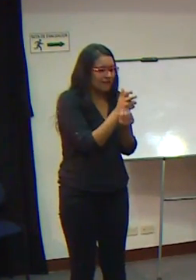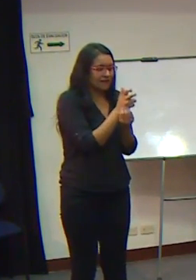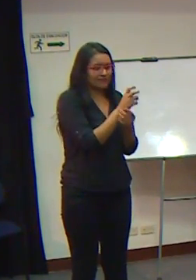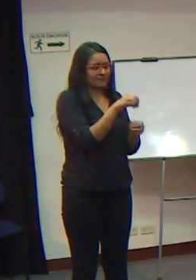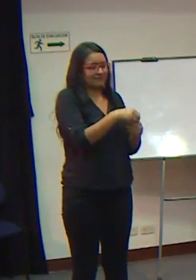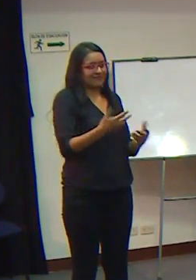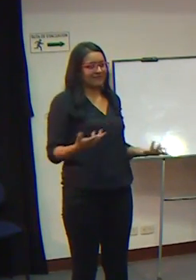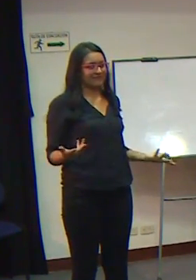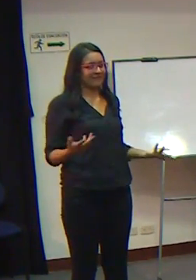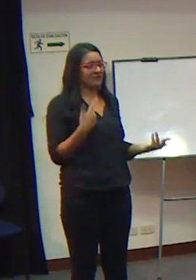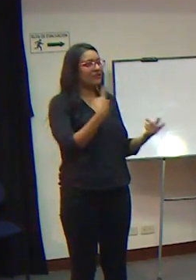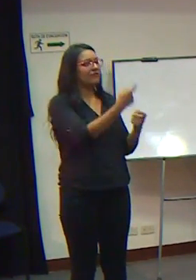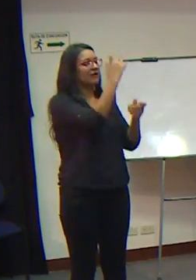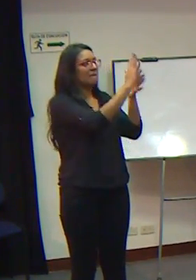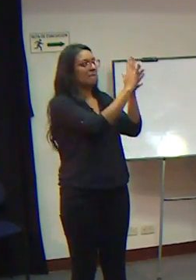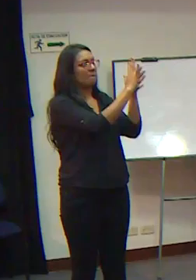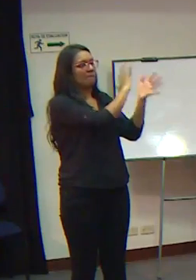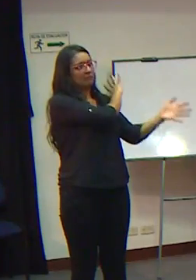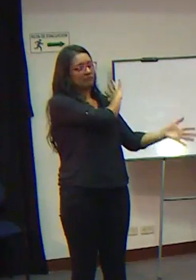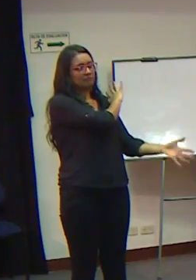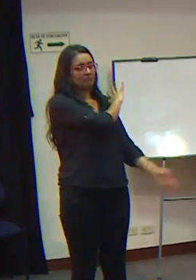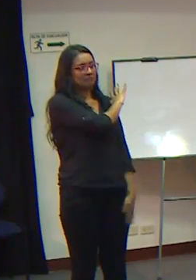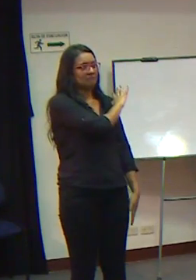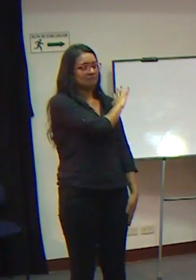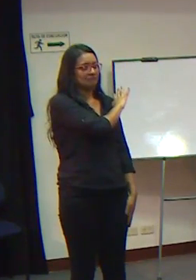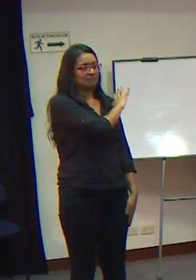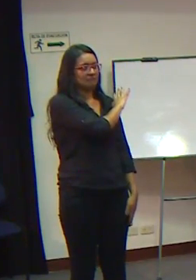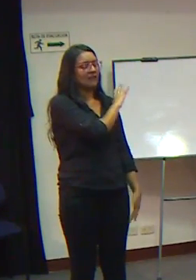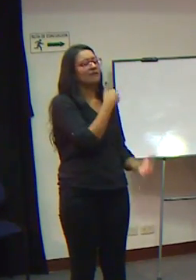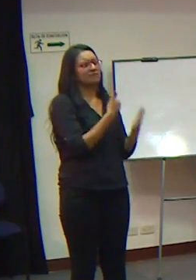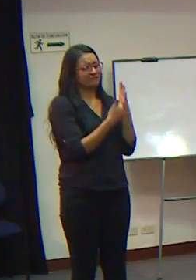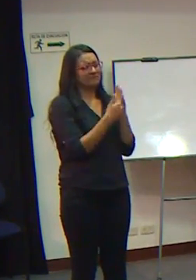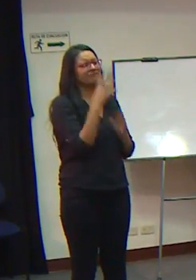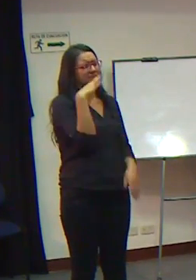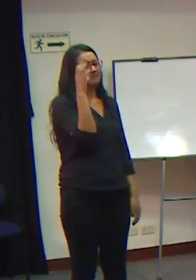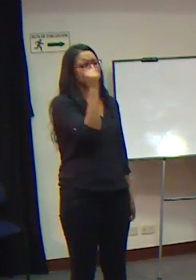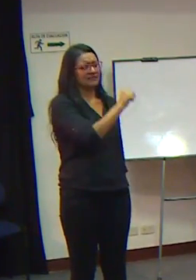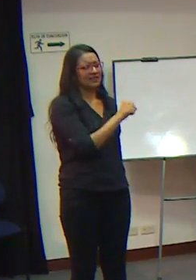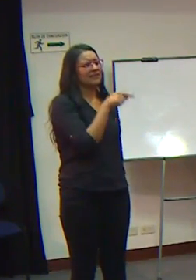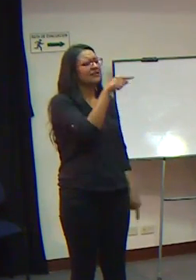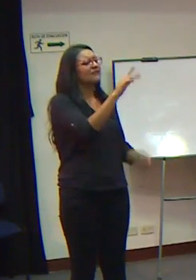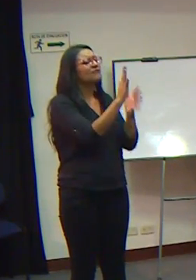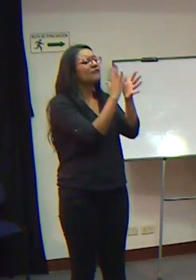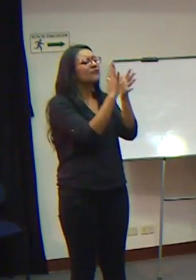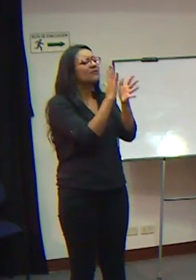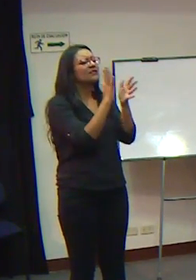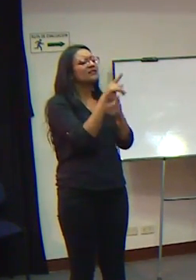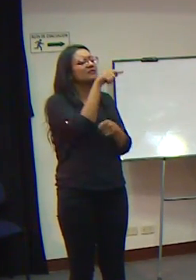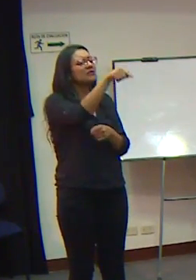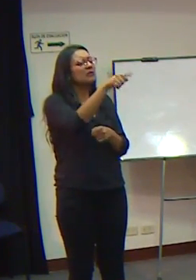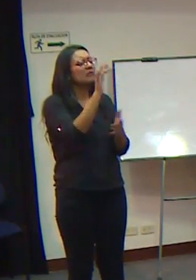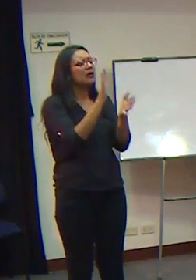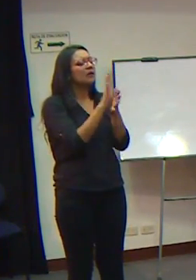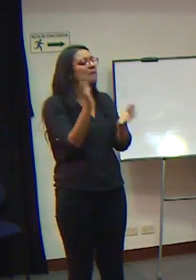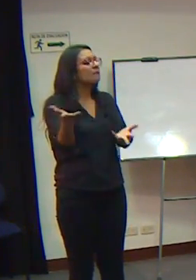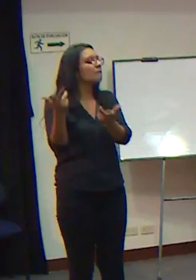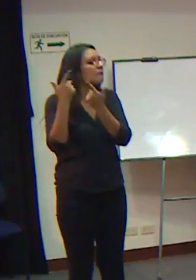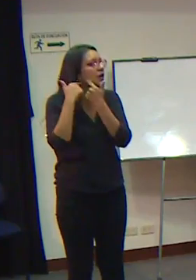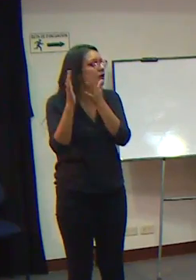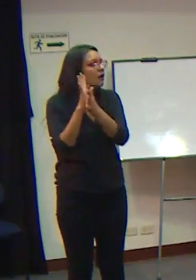porque no hay esa información. Porque evidentemente esa es una información que pasa por lo